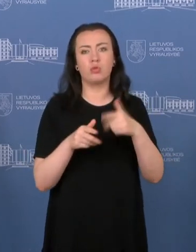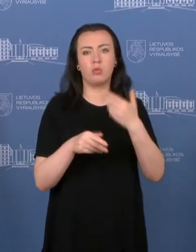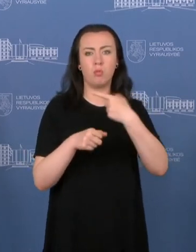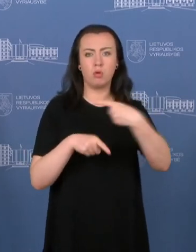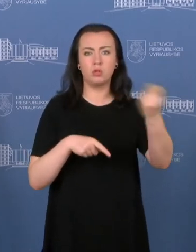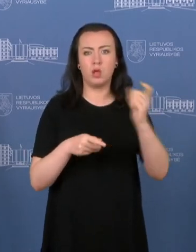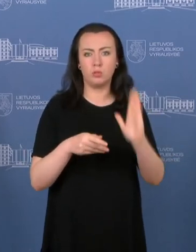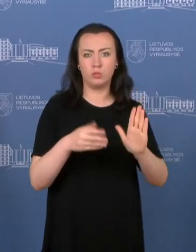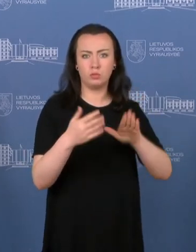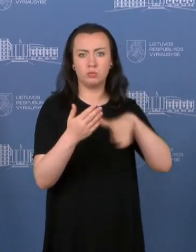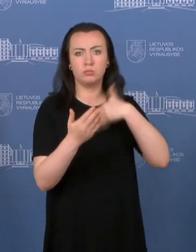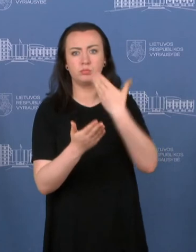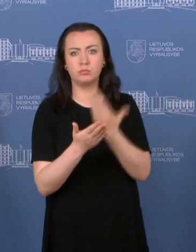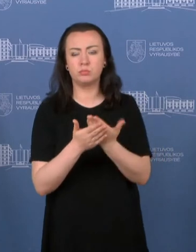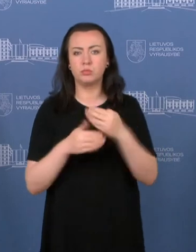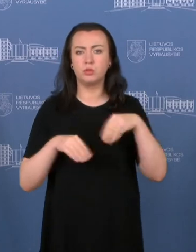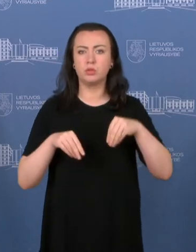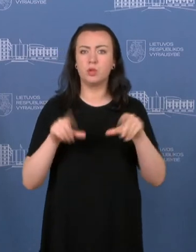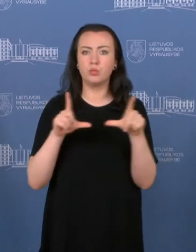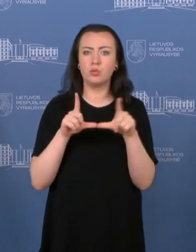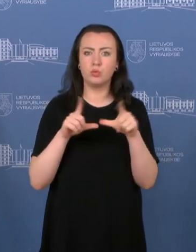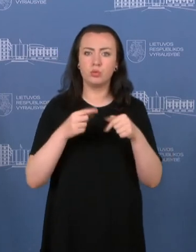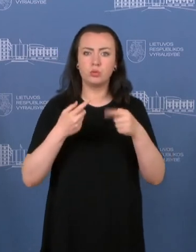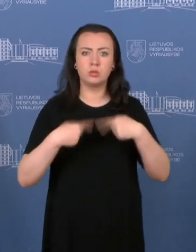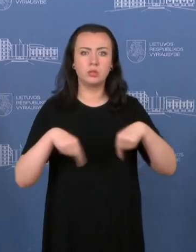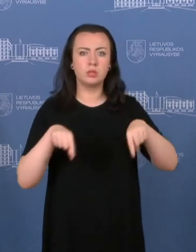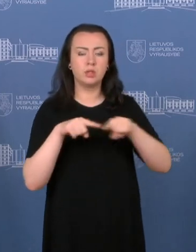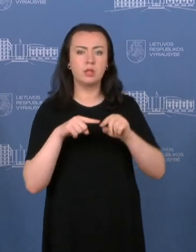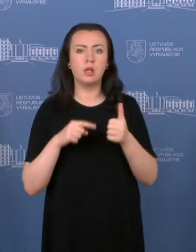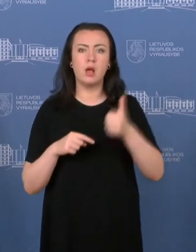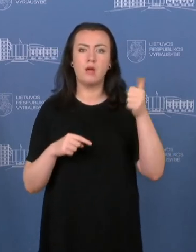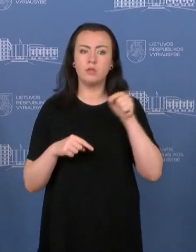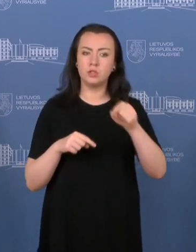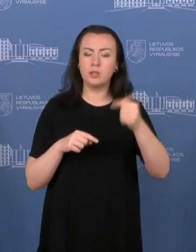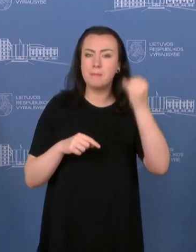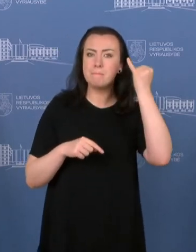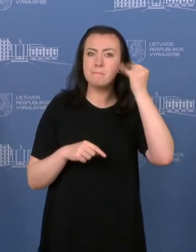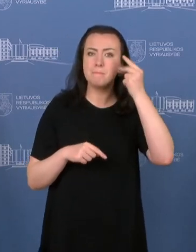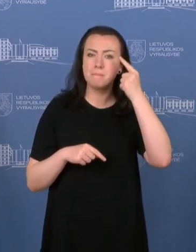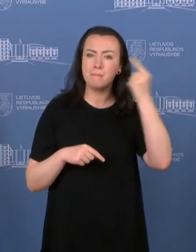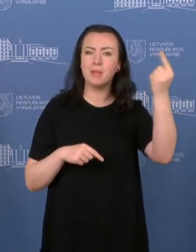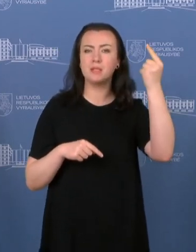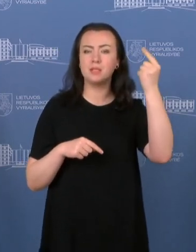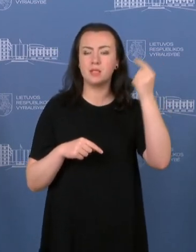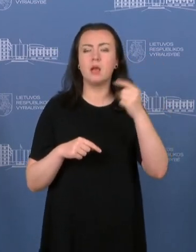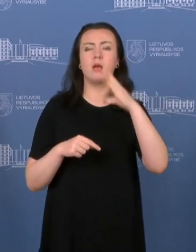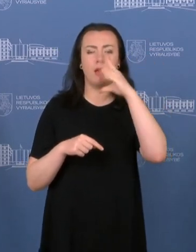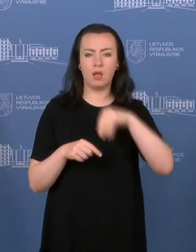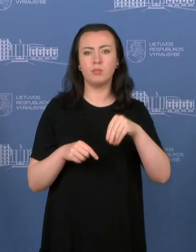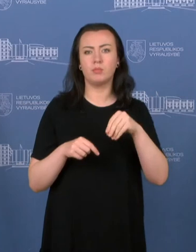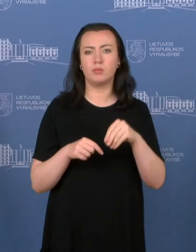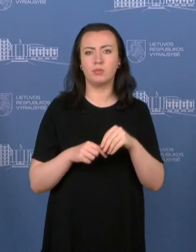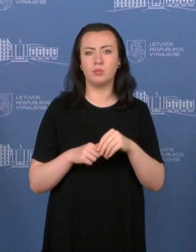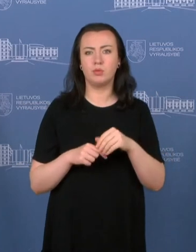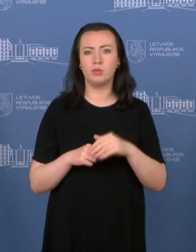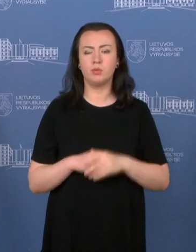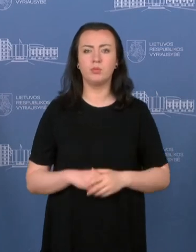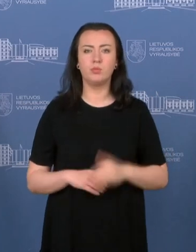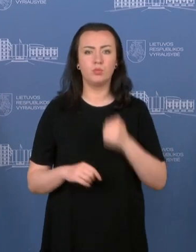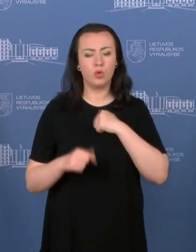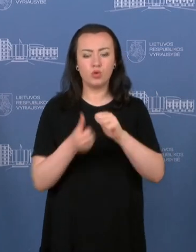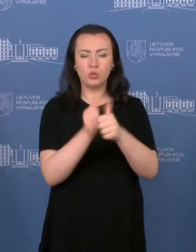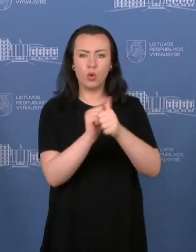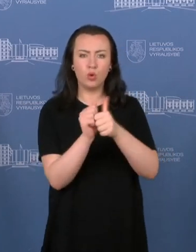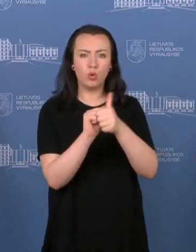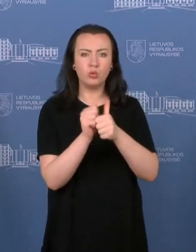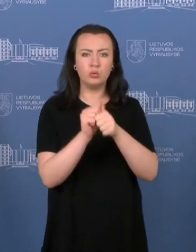įtikinsime žemės ūkio sektoriaus dalyvius, kad šita ambicija yra tikrai įveikiama ir jinai nepažeis mūsų konkurencingumo,